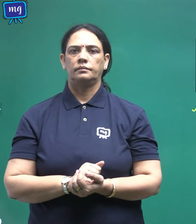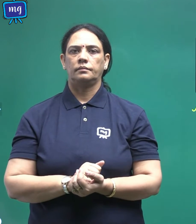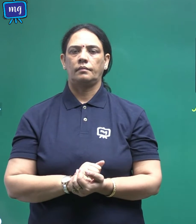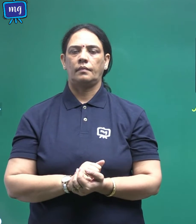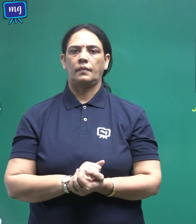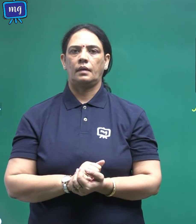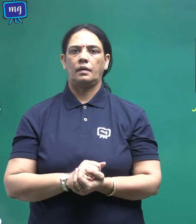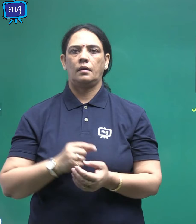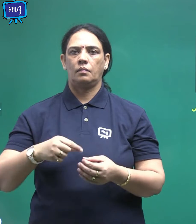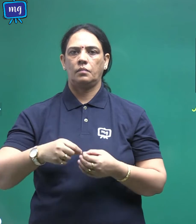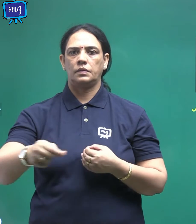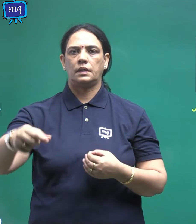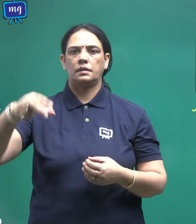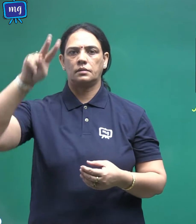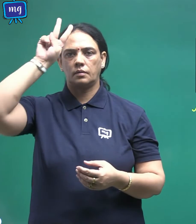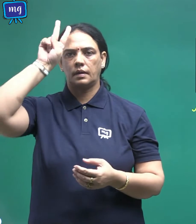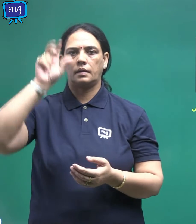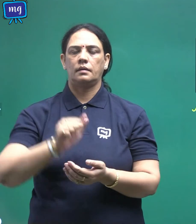भुजा स्क्वायर